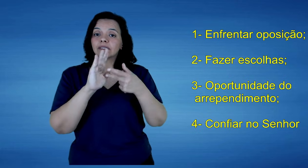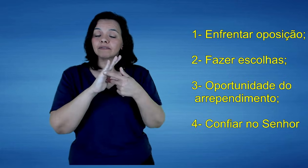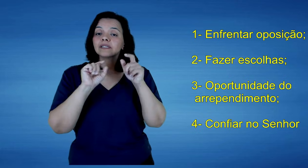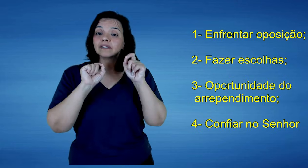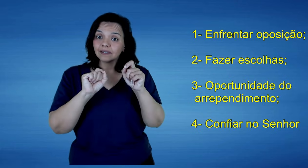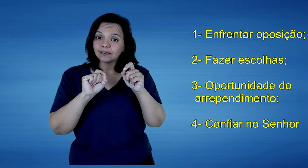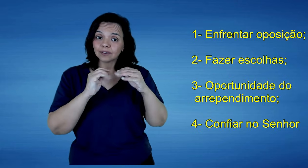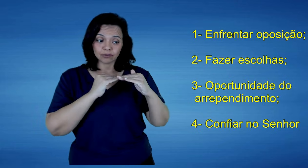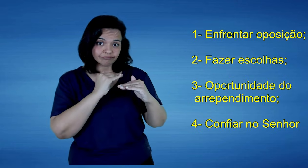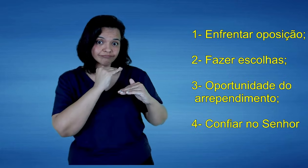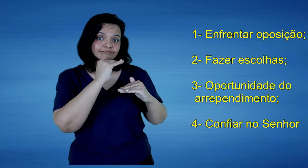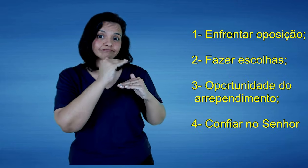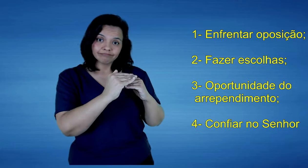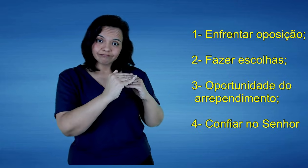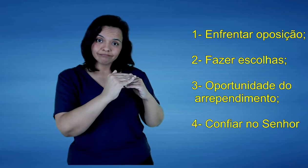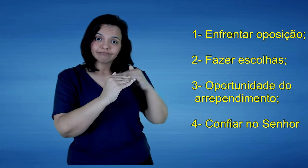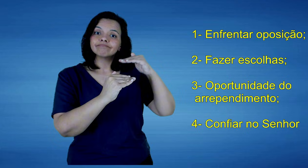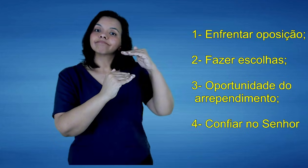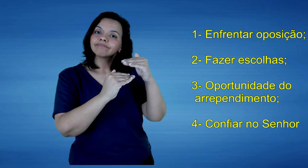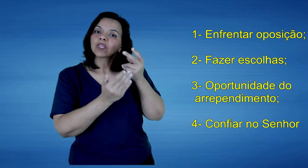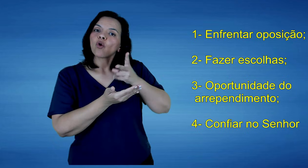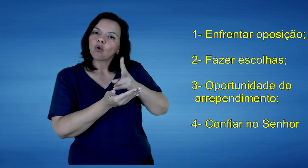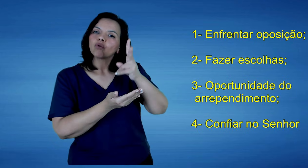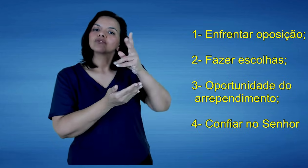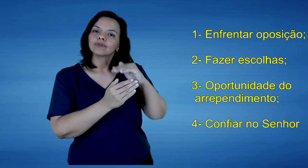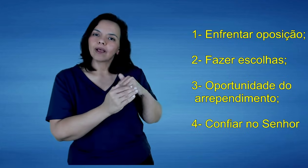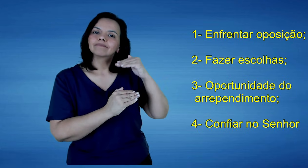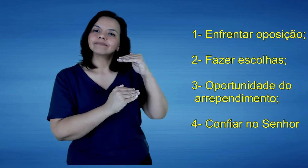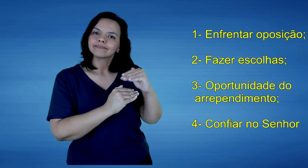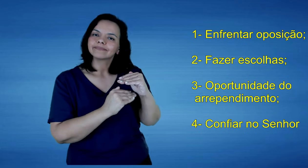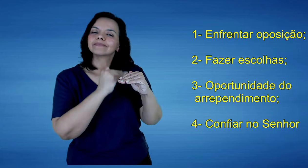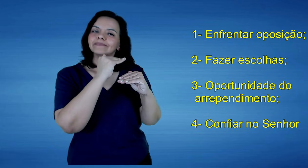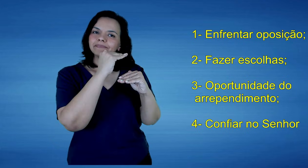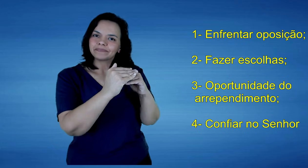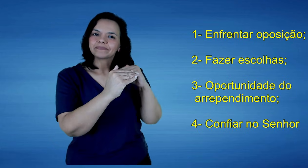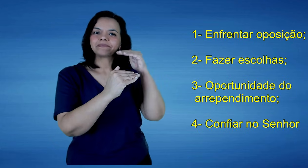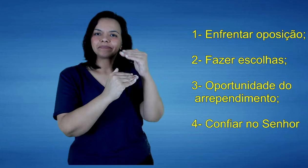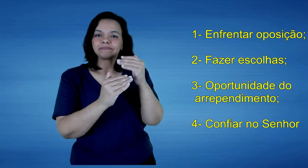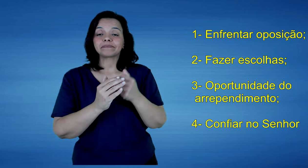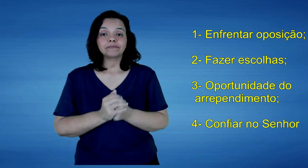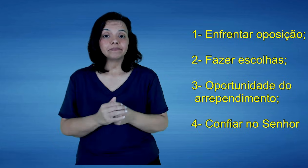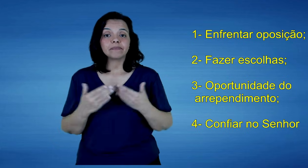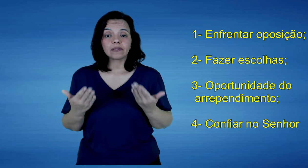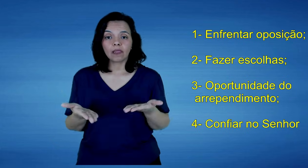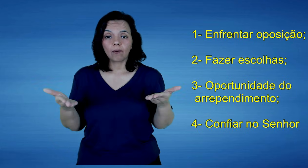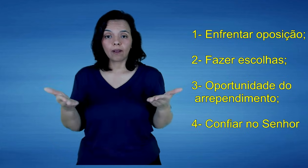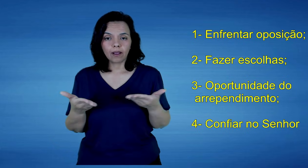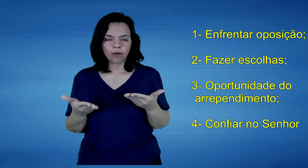através do arrependimento. E esse arrependimento, ele é passo a passo.